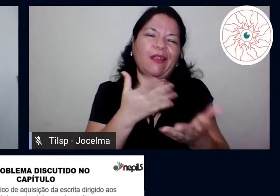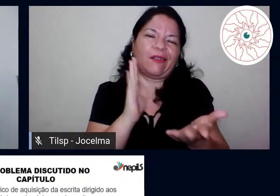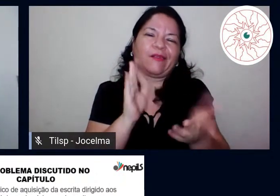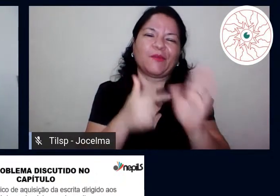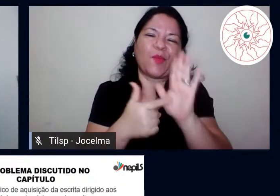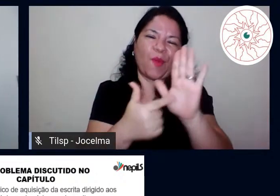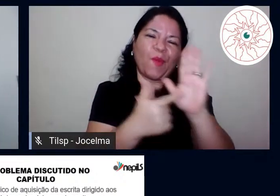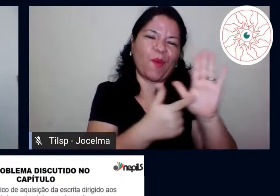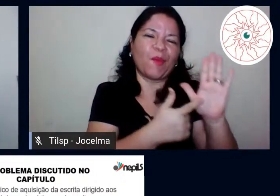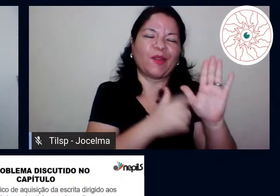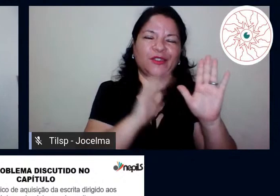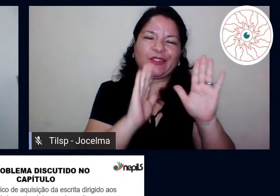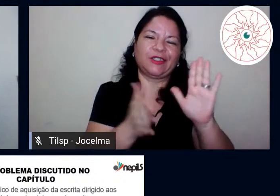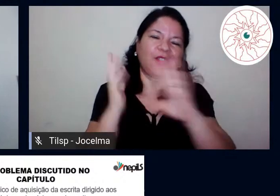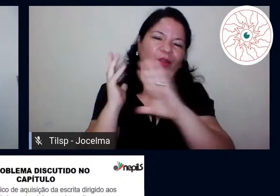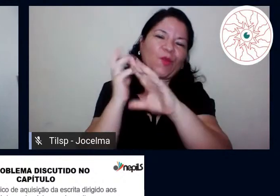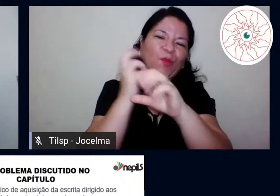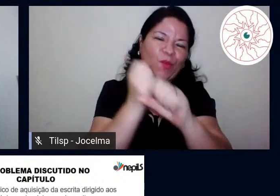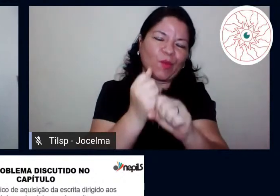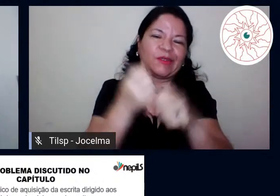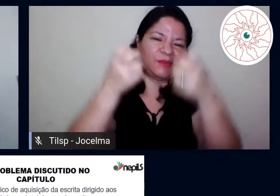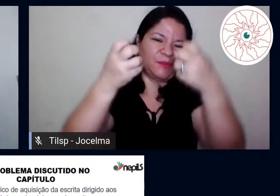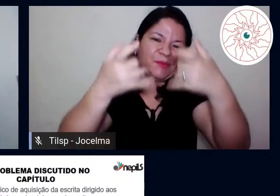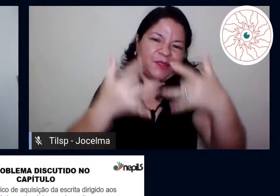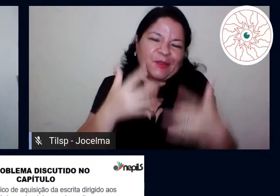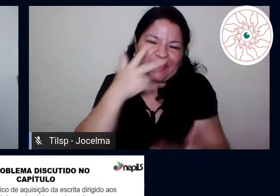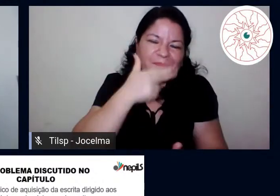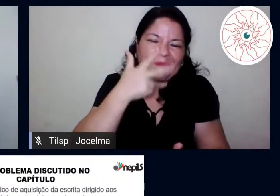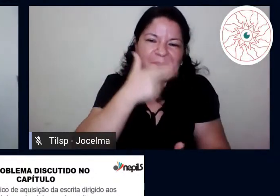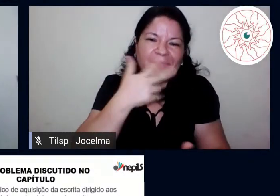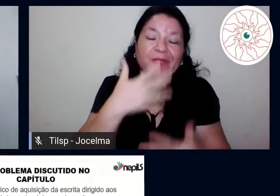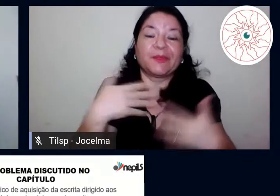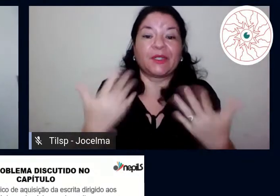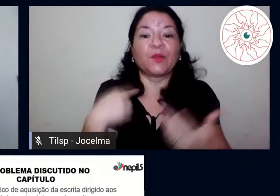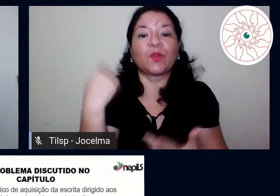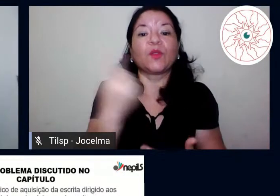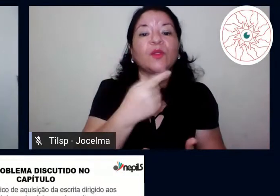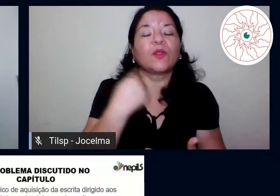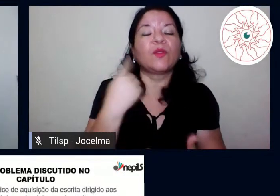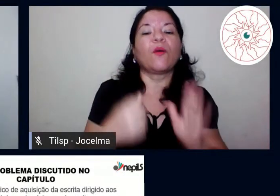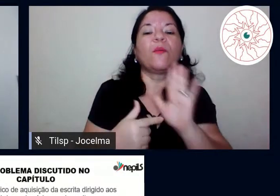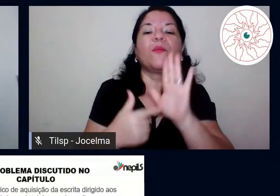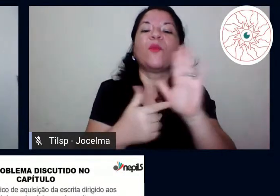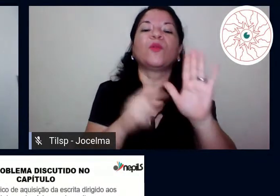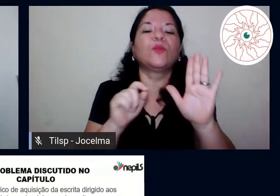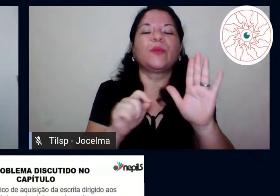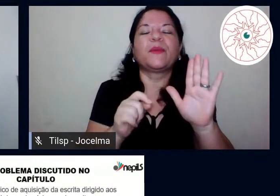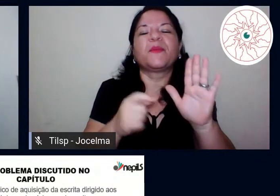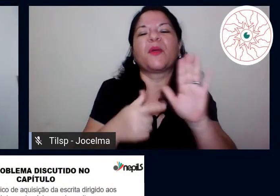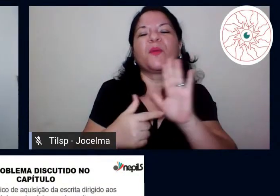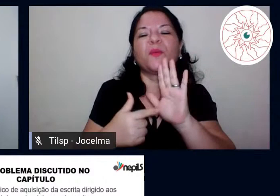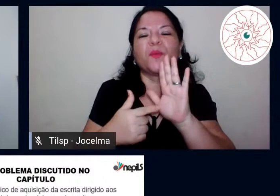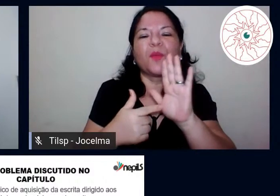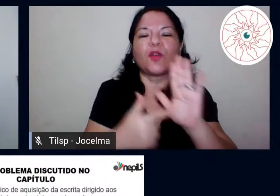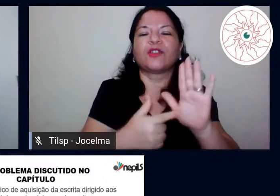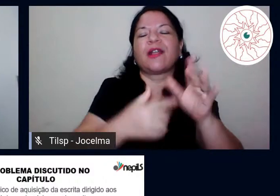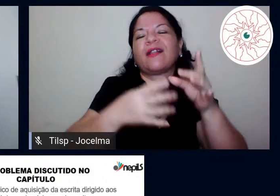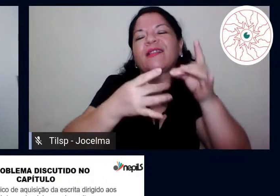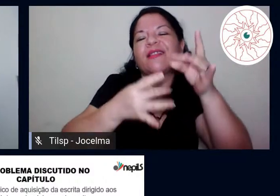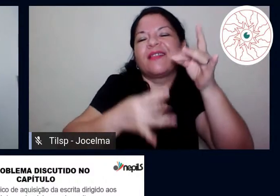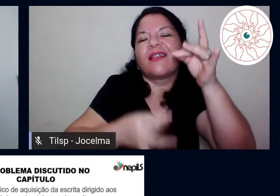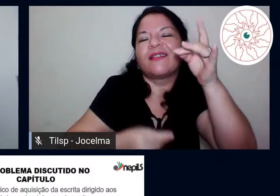apresentações anteriores. de maneira tão interessante, né? Então, a gente traz aqui para falar um pouco mais dessa